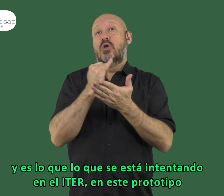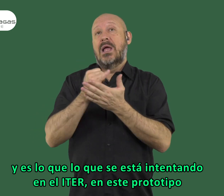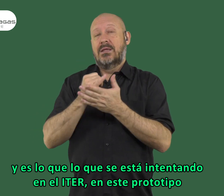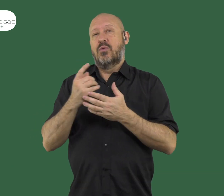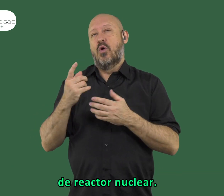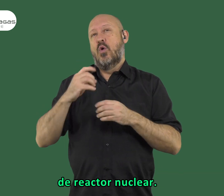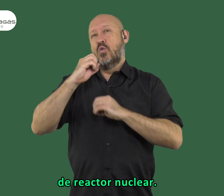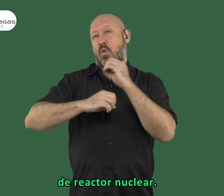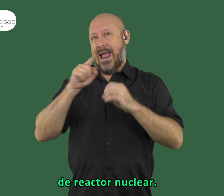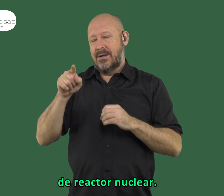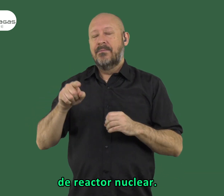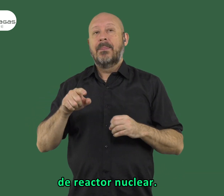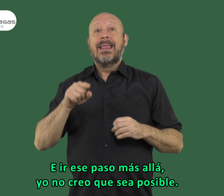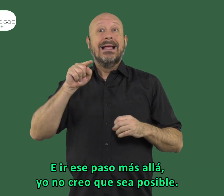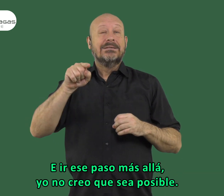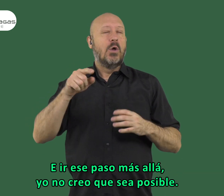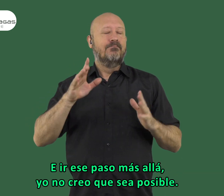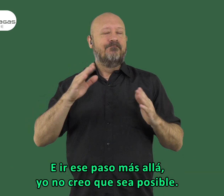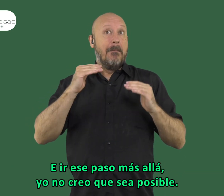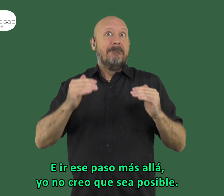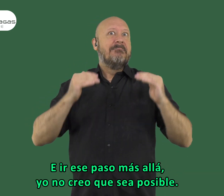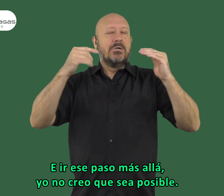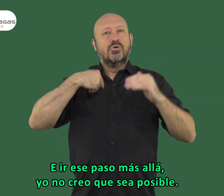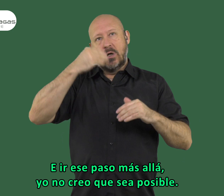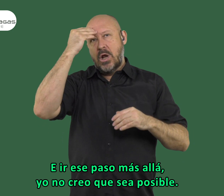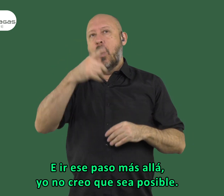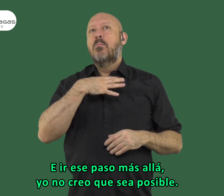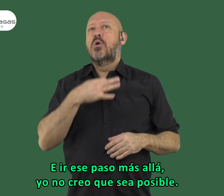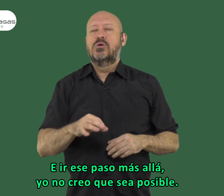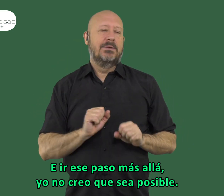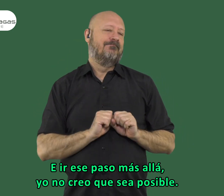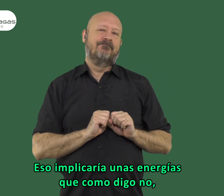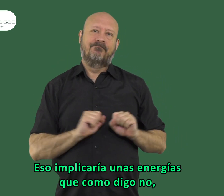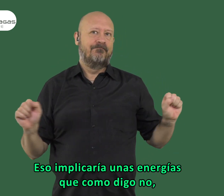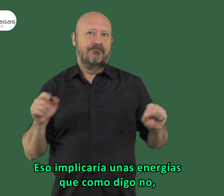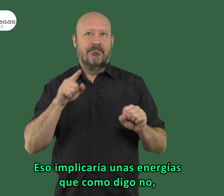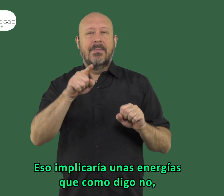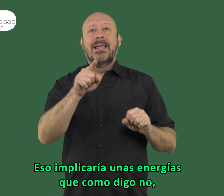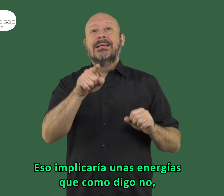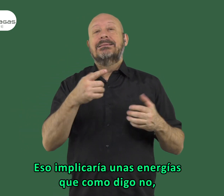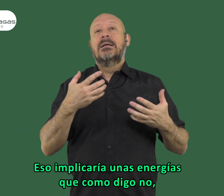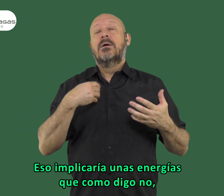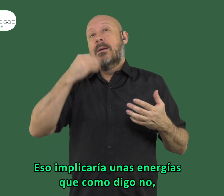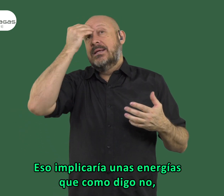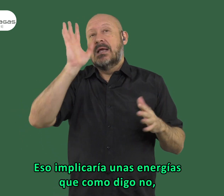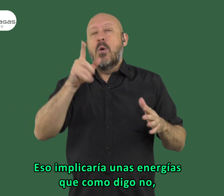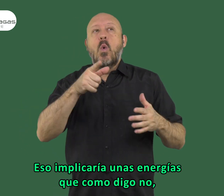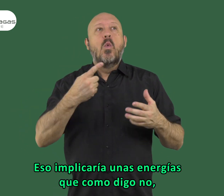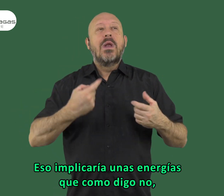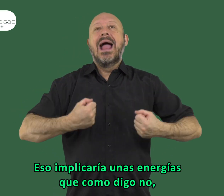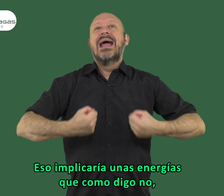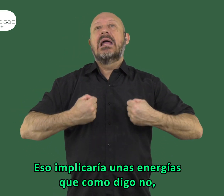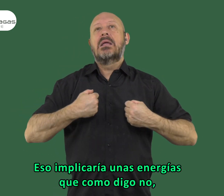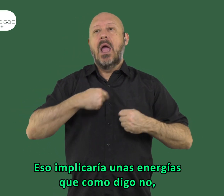este prototipo de reactor nuclear. Ir ese paso más allá yo no creo que sea posible. O sea, eso implicaría unas energías, como